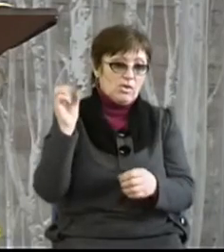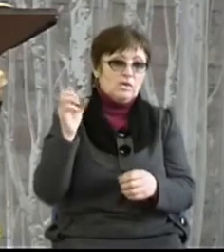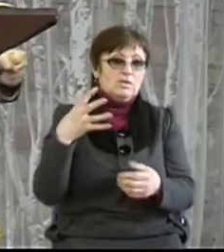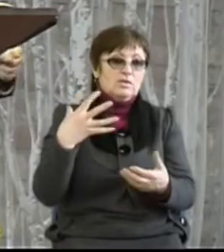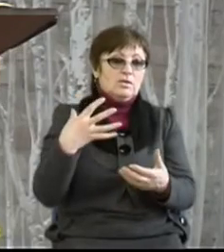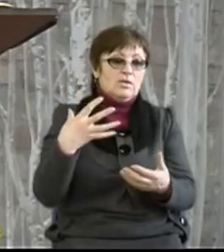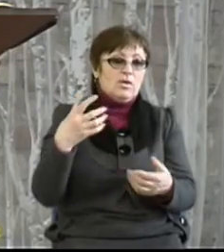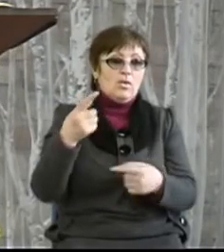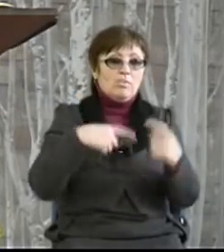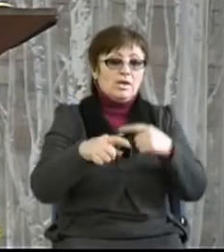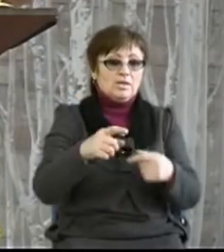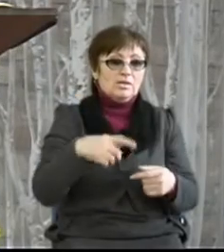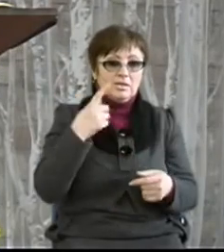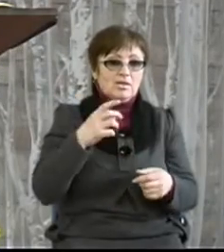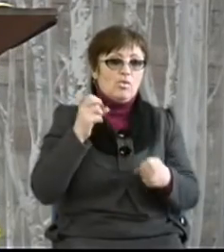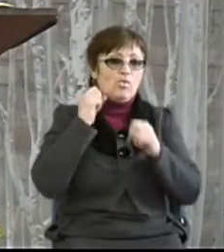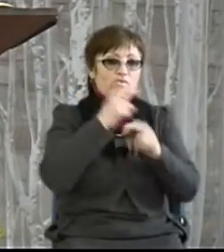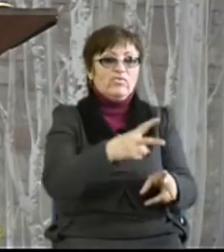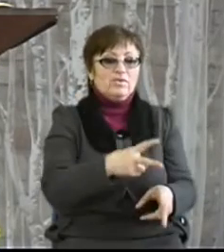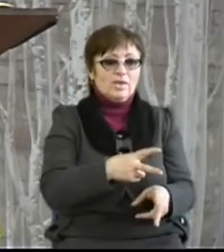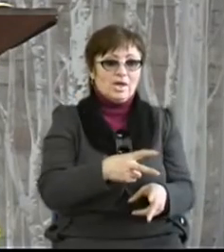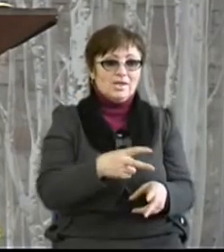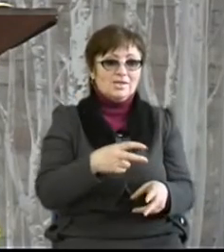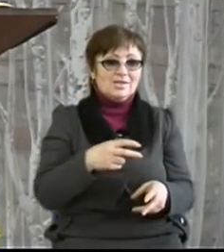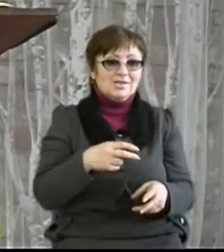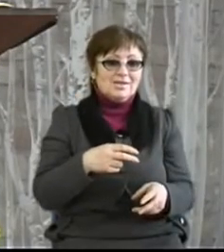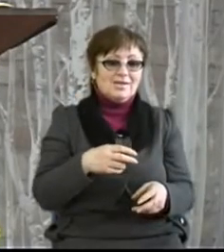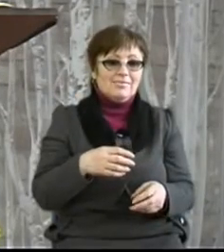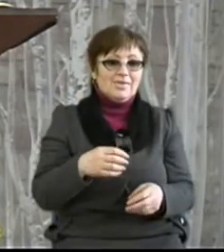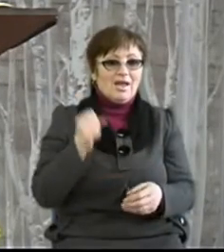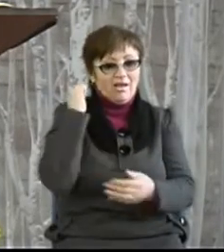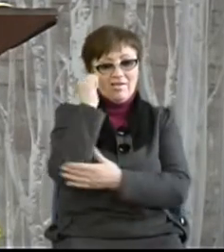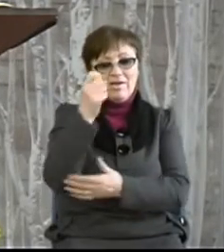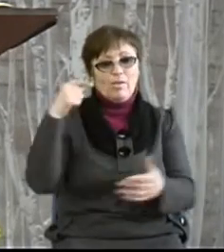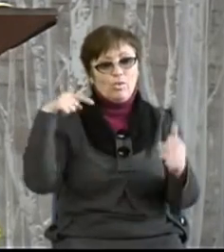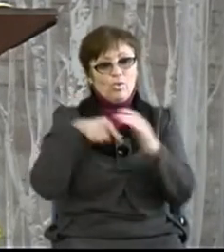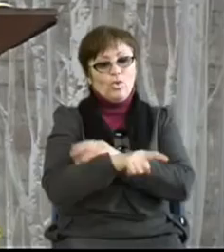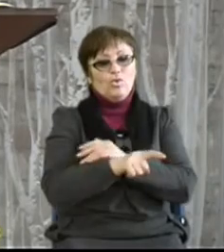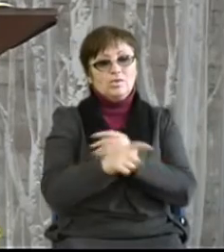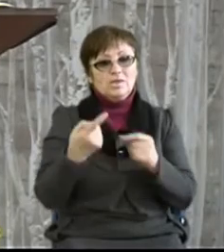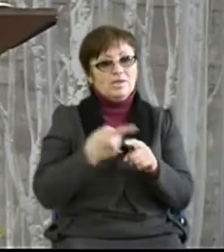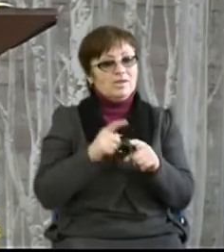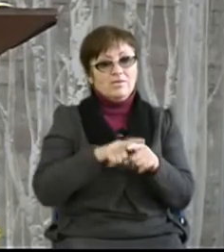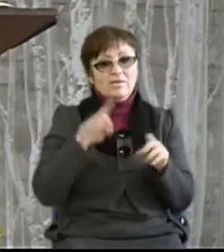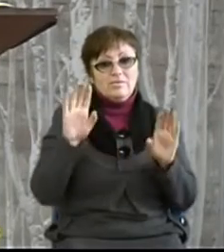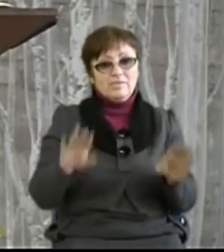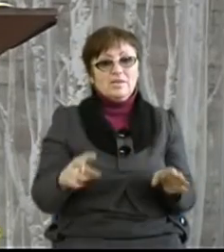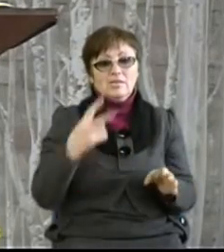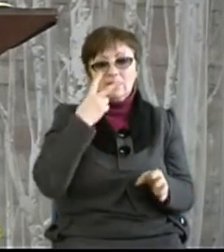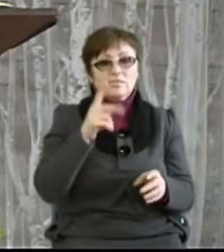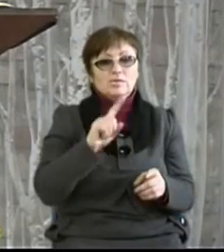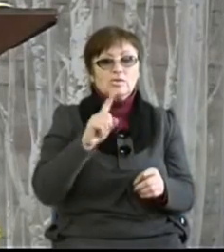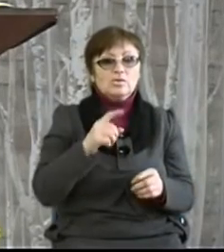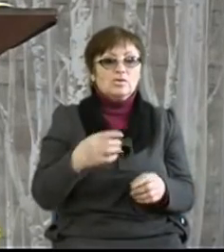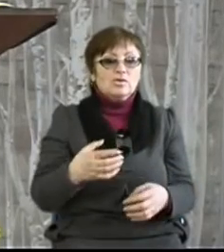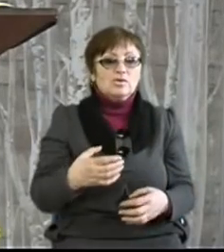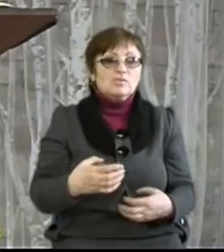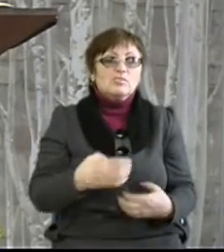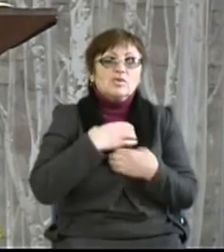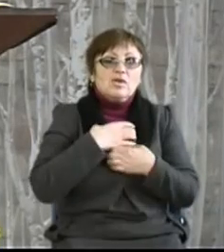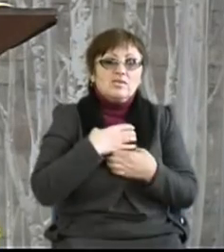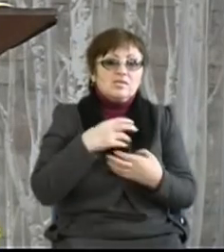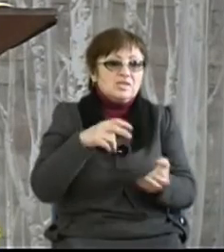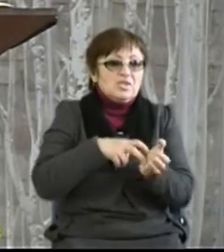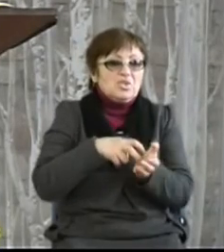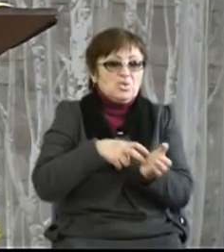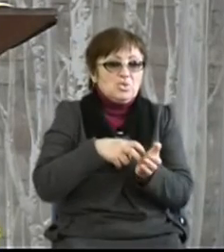своему, и он говорит: «Удались от нас». И Авраам уходит из этого места. В этой ситуации мы видим, что даже испугавшись и проявив